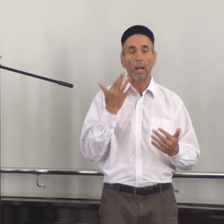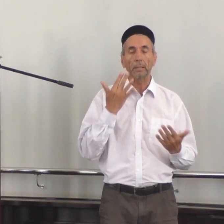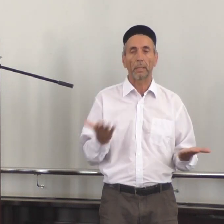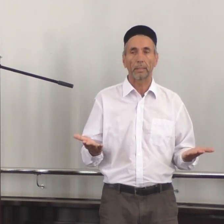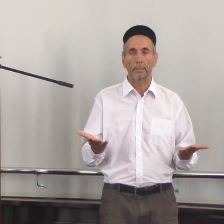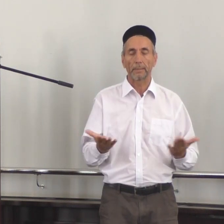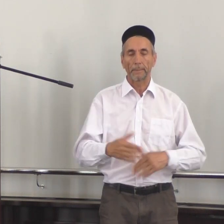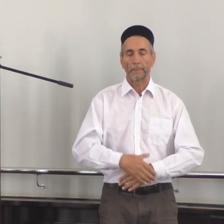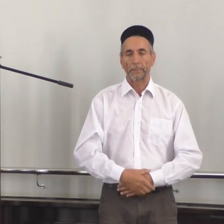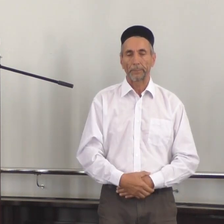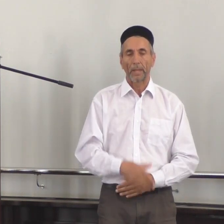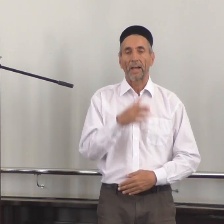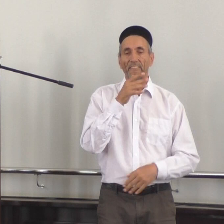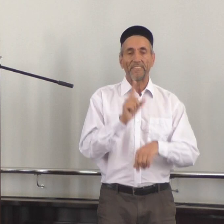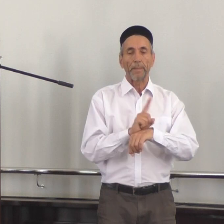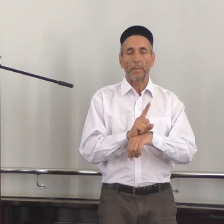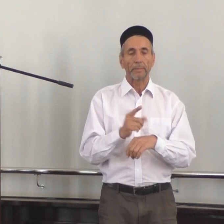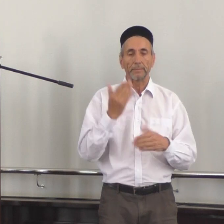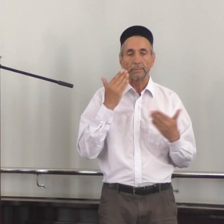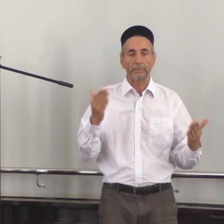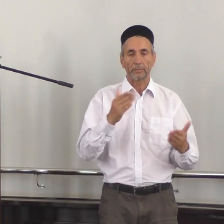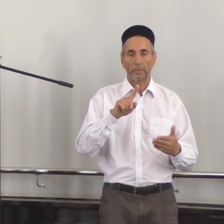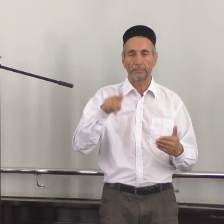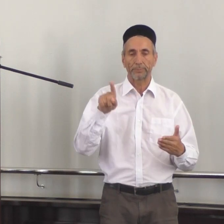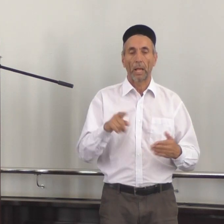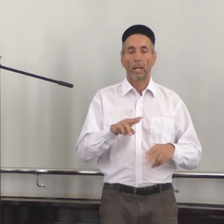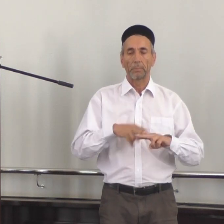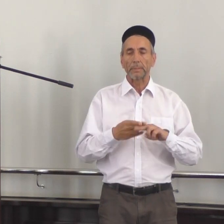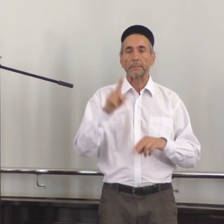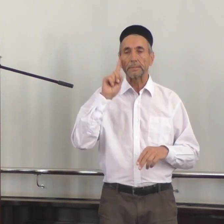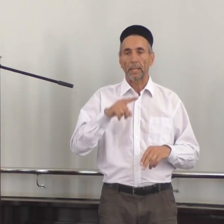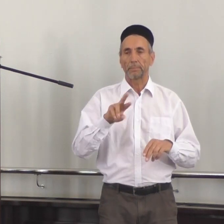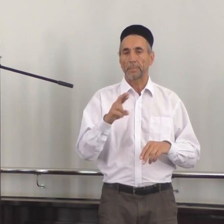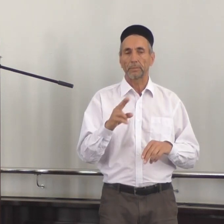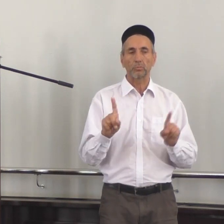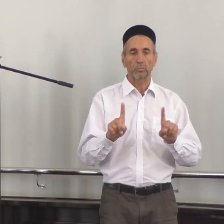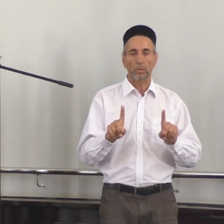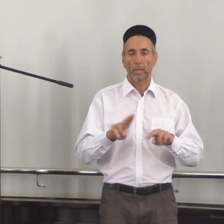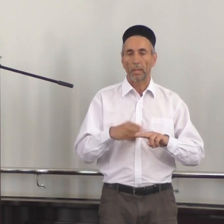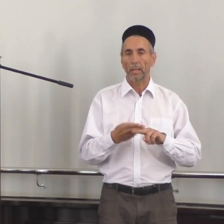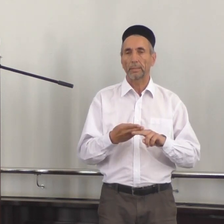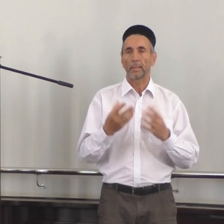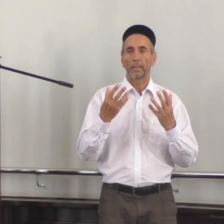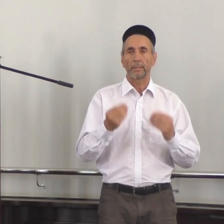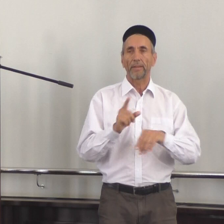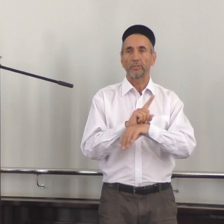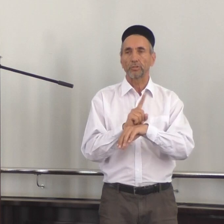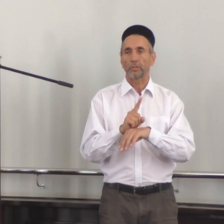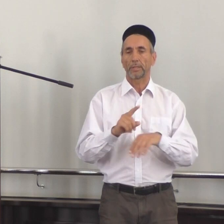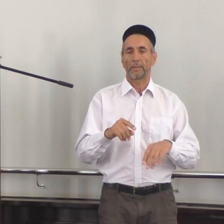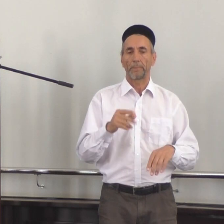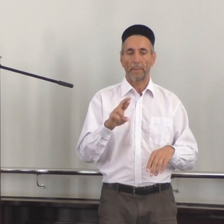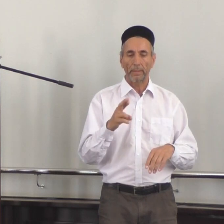ул. Вакыты билгеле түгел. Әмма без беләбез ул җомга, һәм шушы җомга